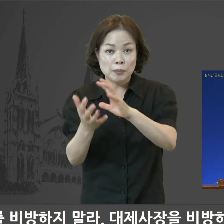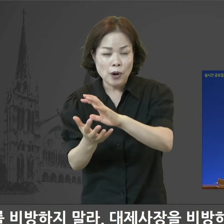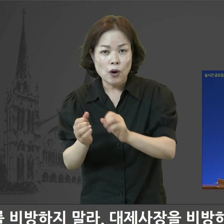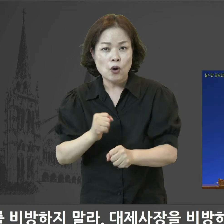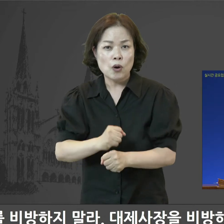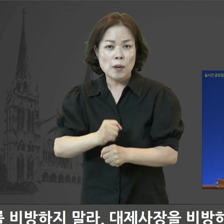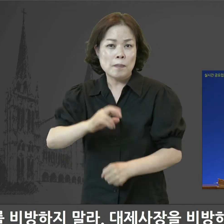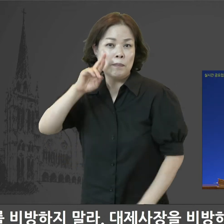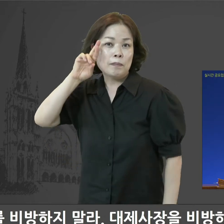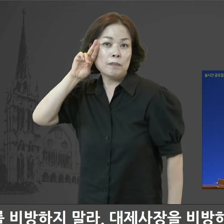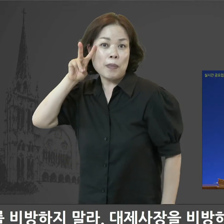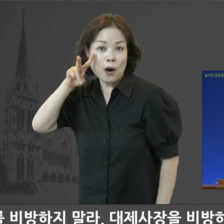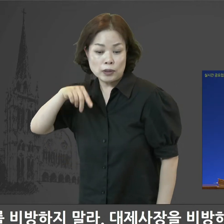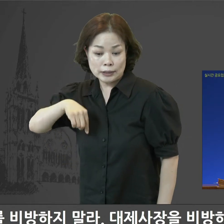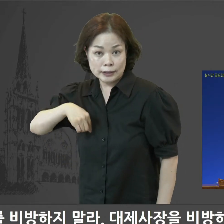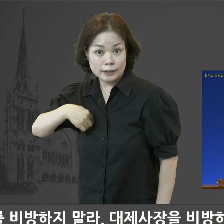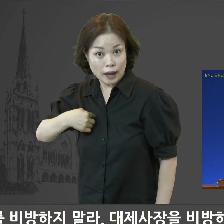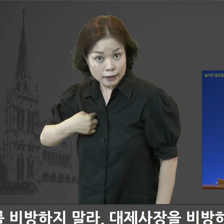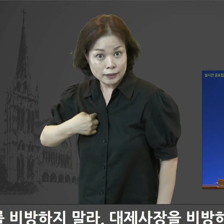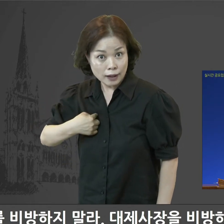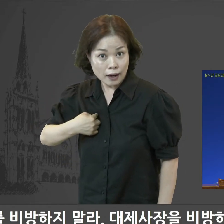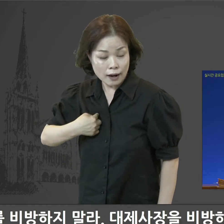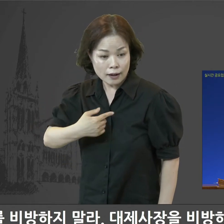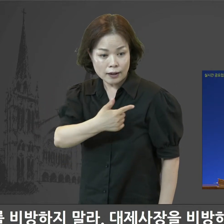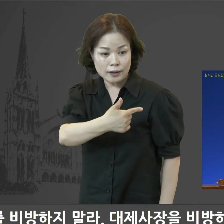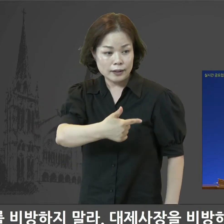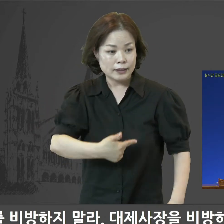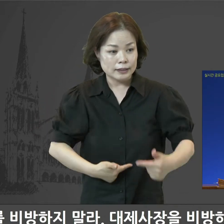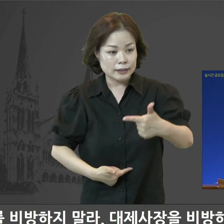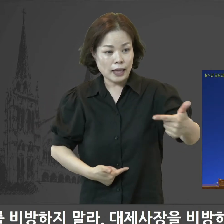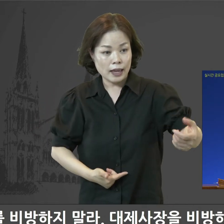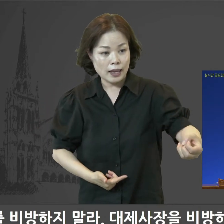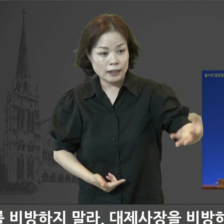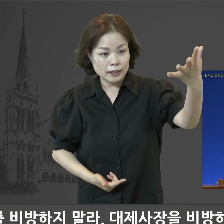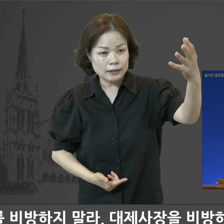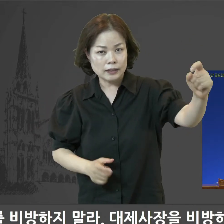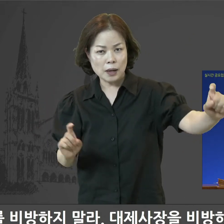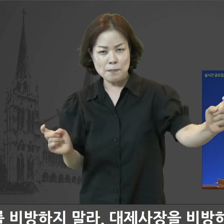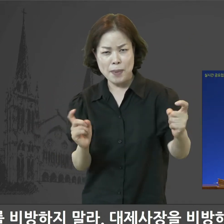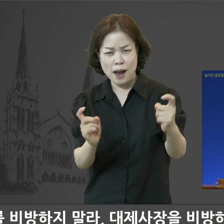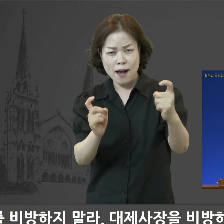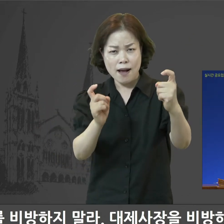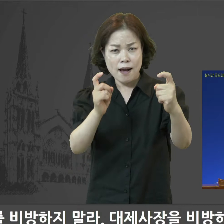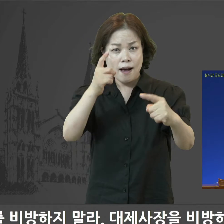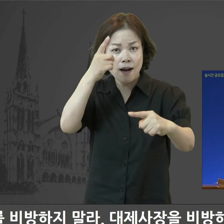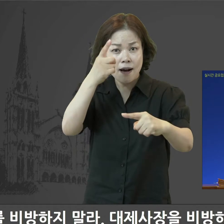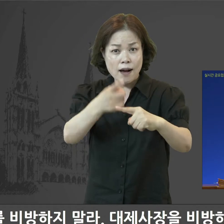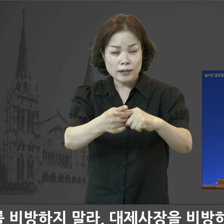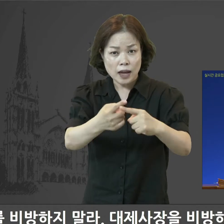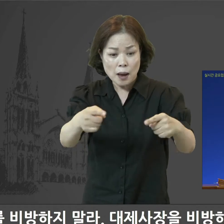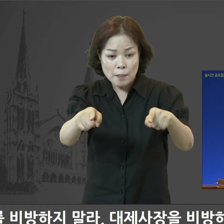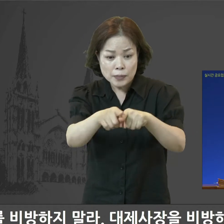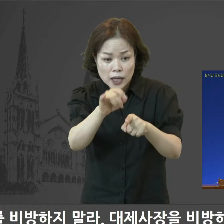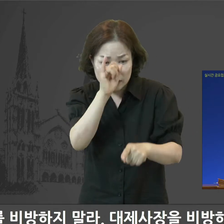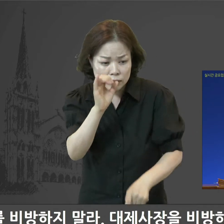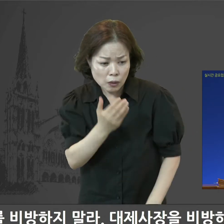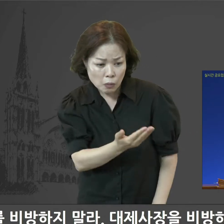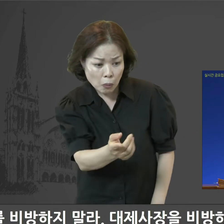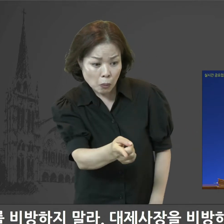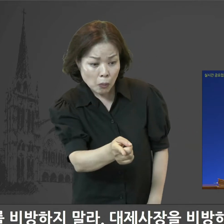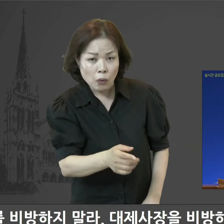바울이 자신과 대제사장 사이에 언쟁을 벌이다가 이 같이 있는 사람들을